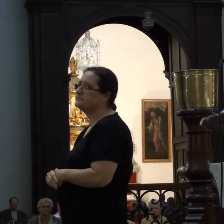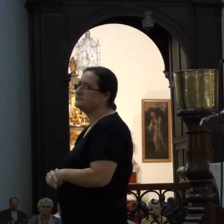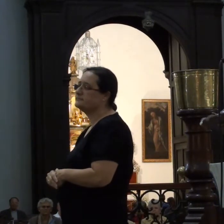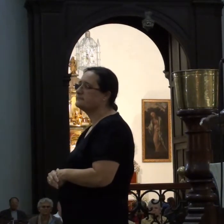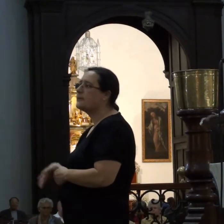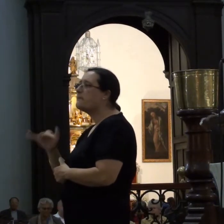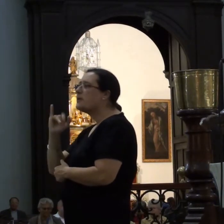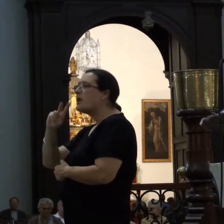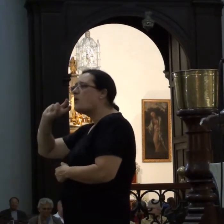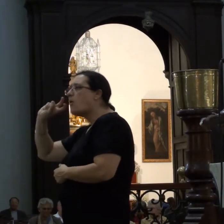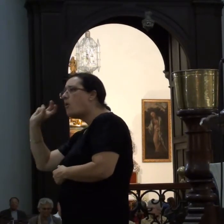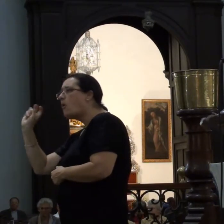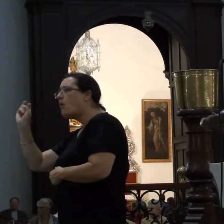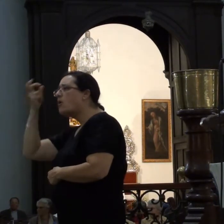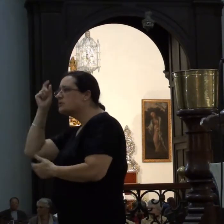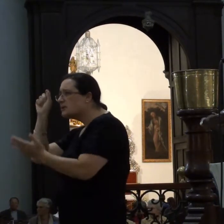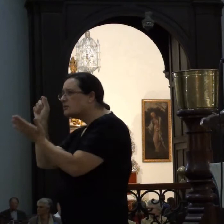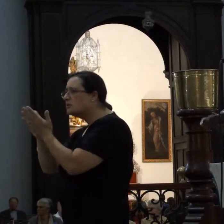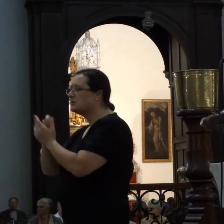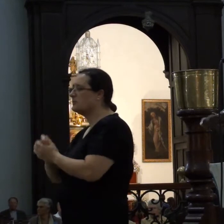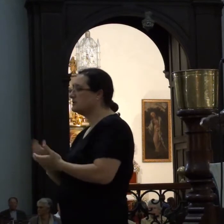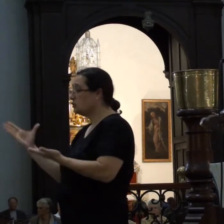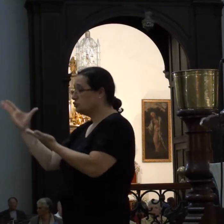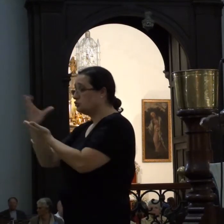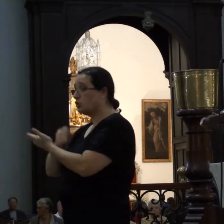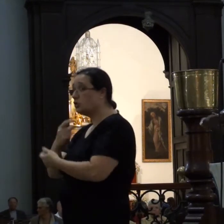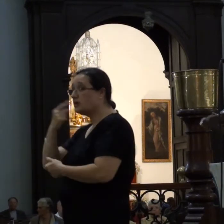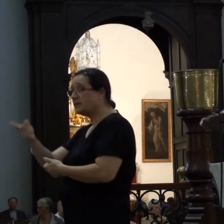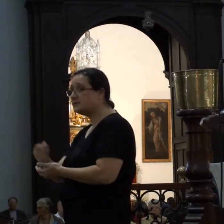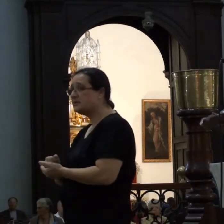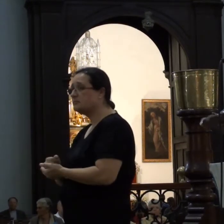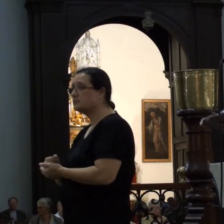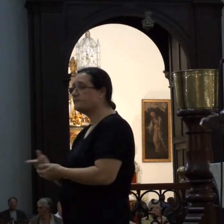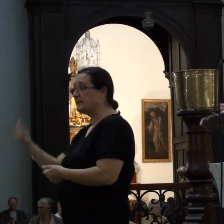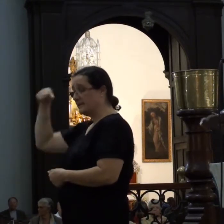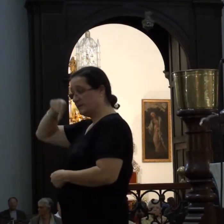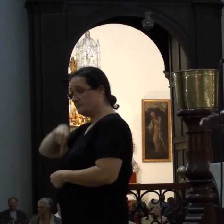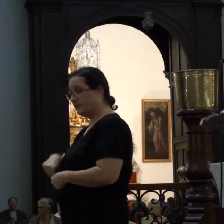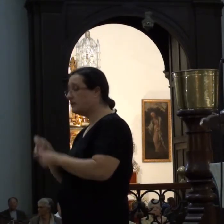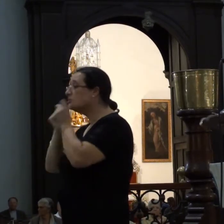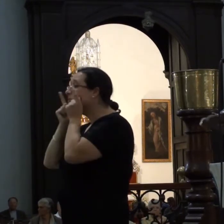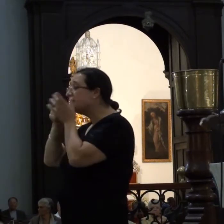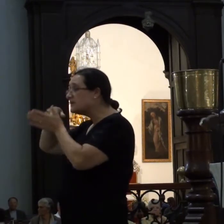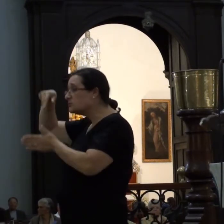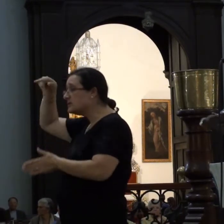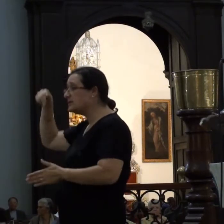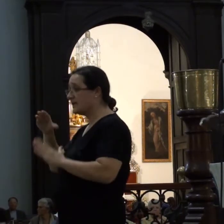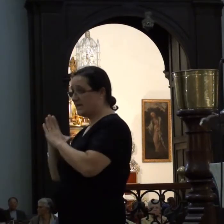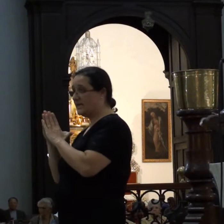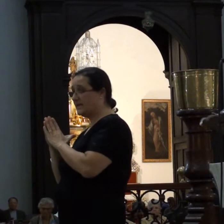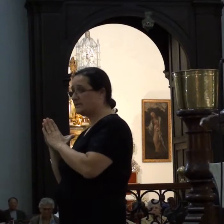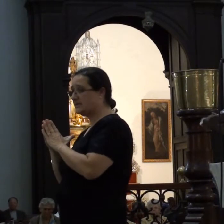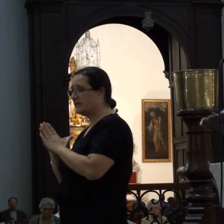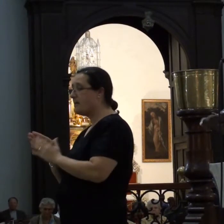Pero hay otra consecuencia todo esto que estamos diciendo que el espíritu suscita en la iglesia que la madre